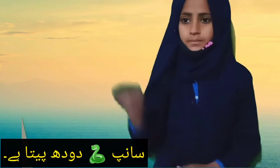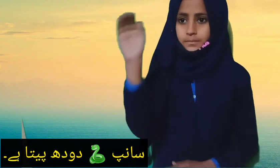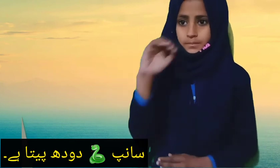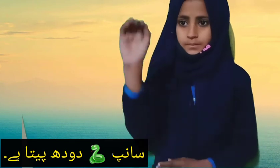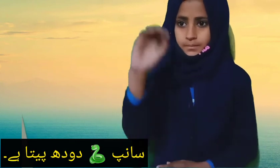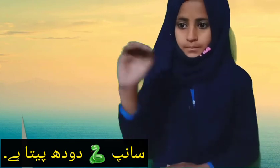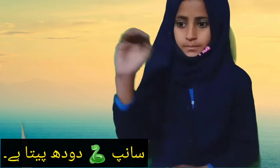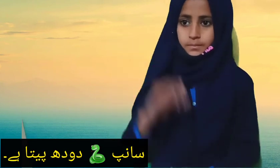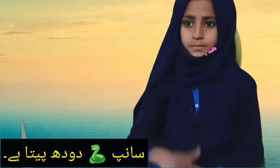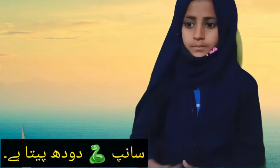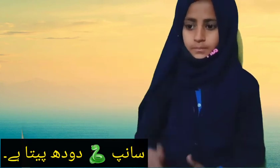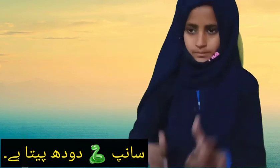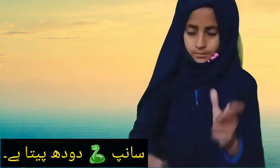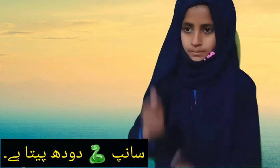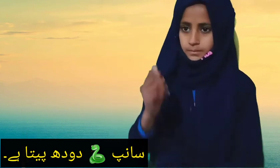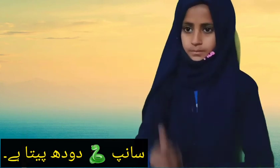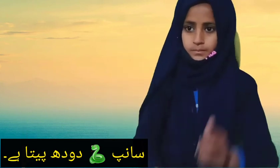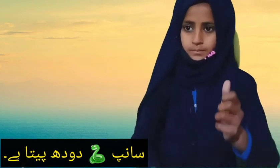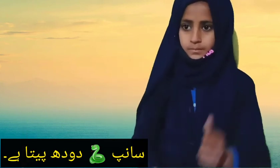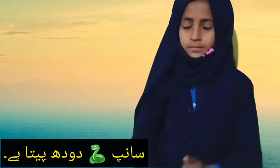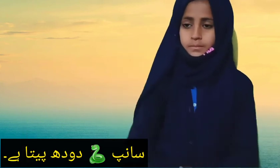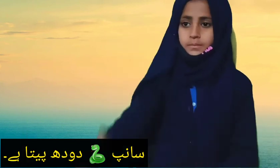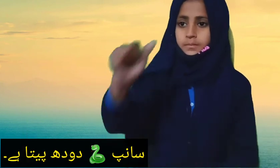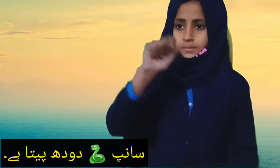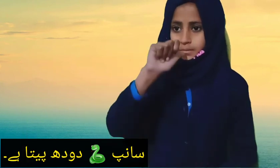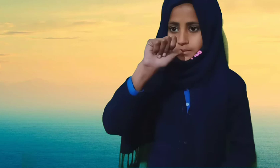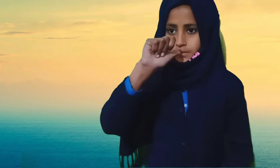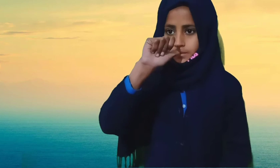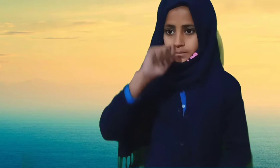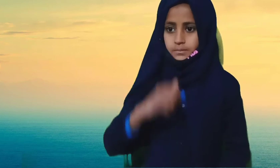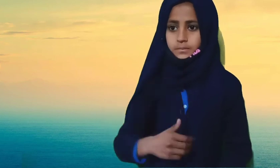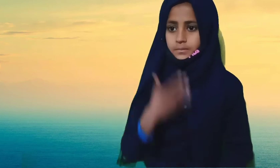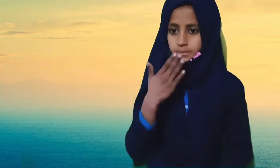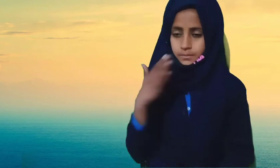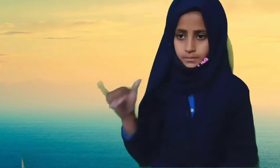सांप दूध पीता है।